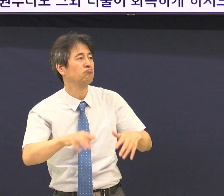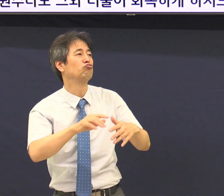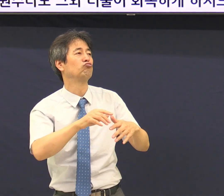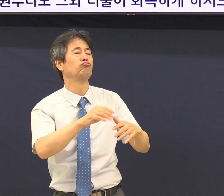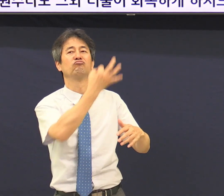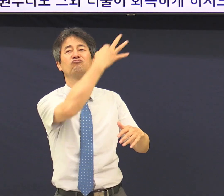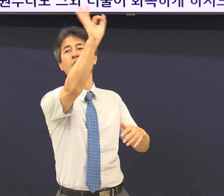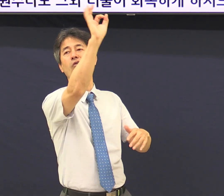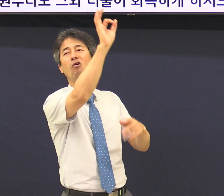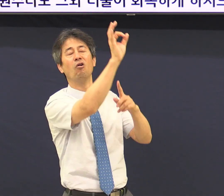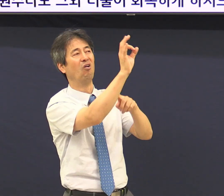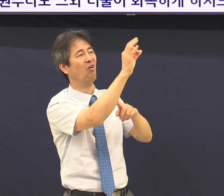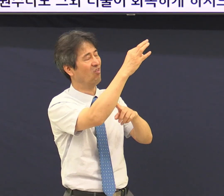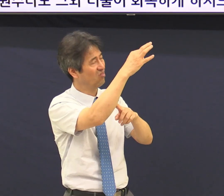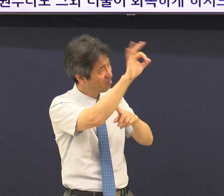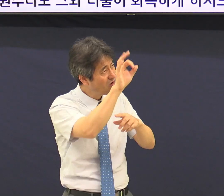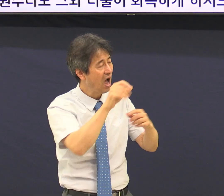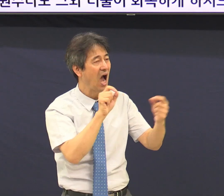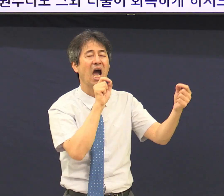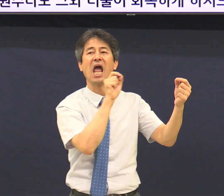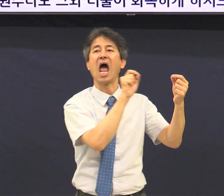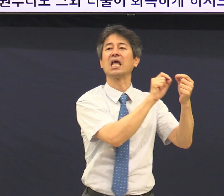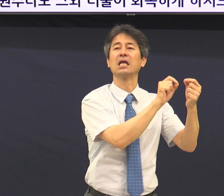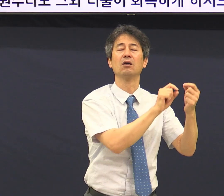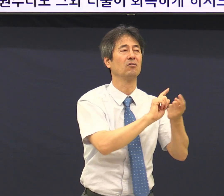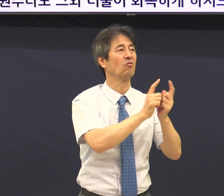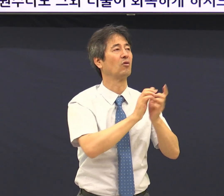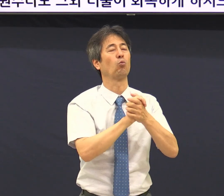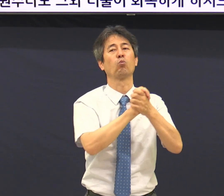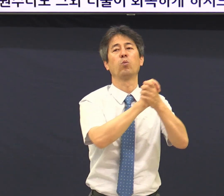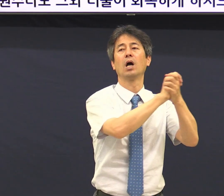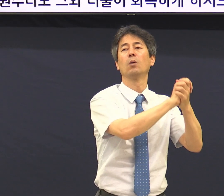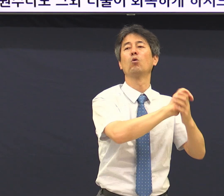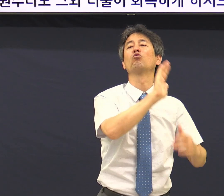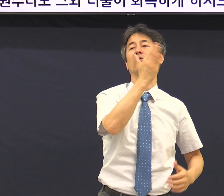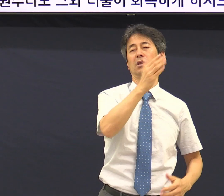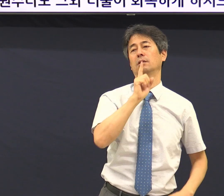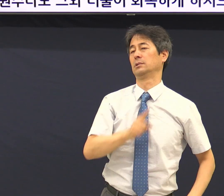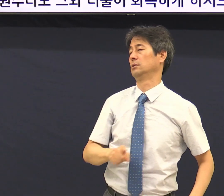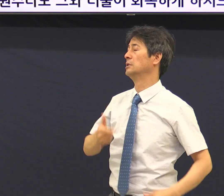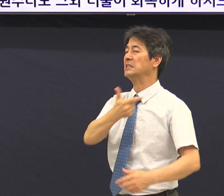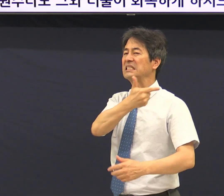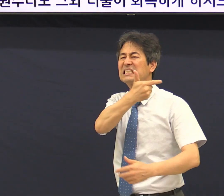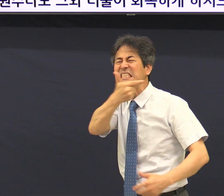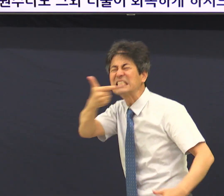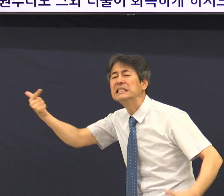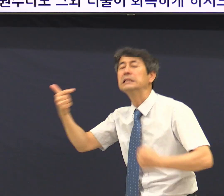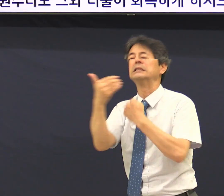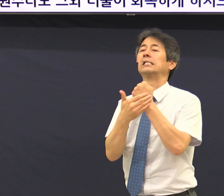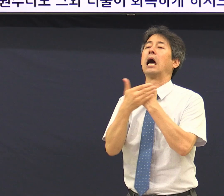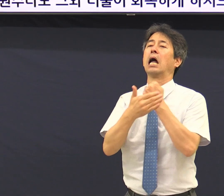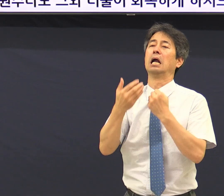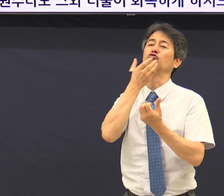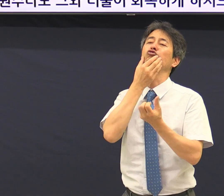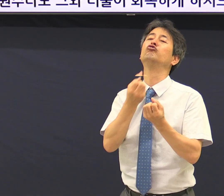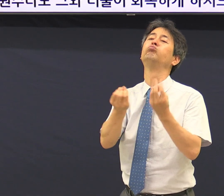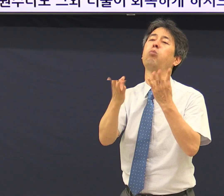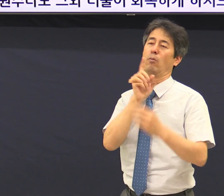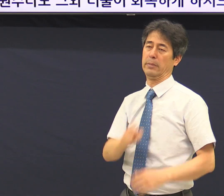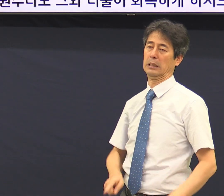그를 인정하지 않았던 사람들이 이제는 그를 인정하며 그와 함께 화목하게 살아갈 수 있는 아주 큰